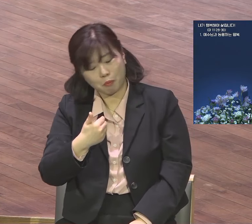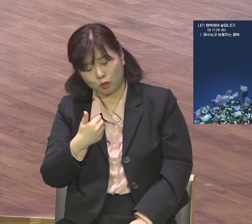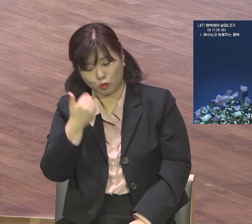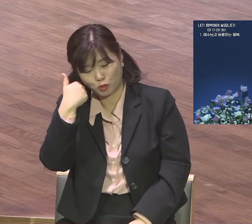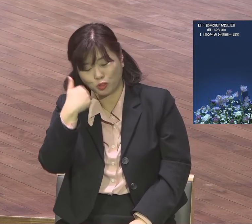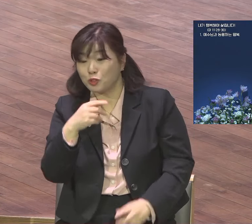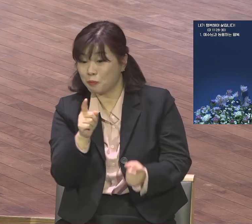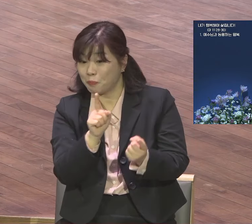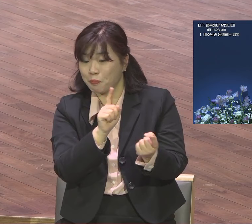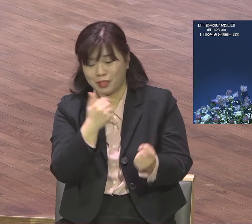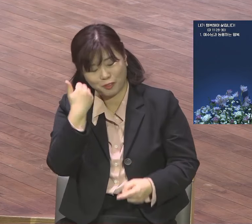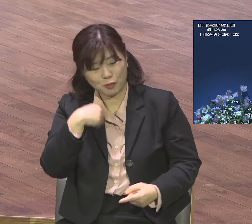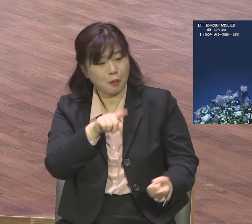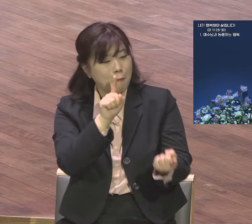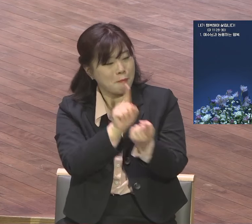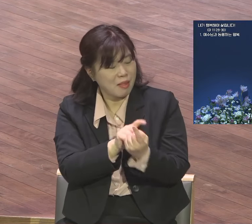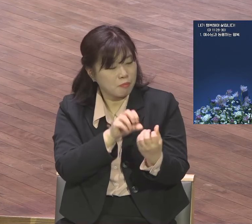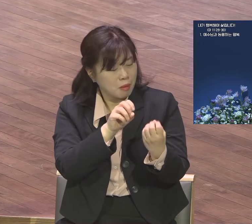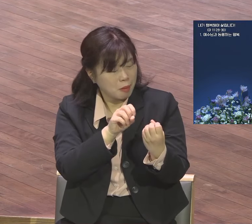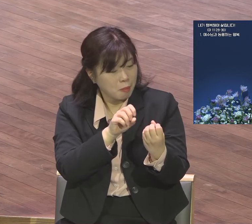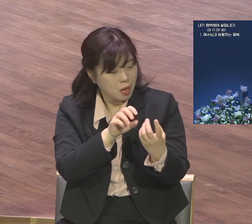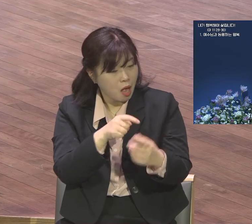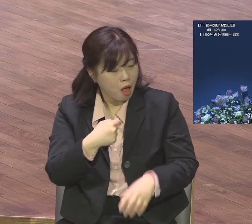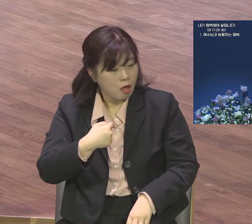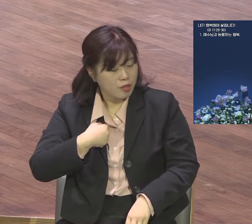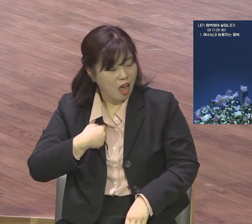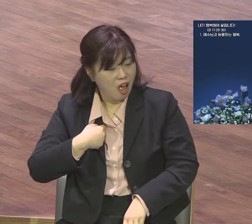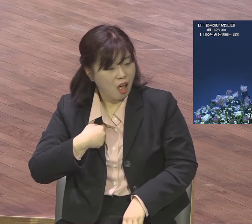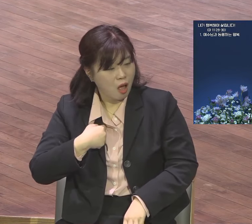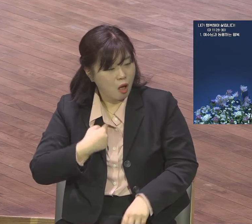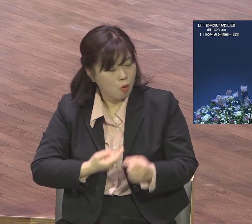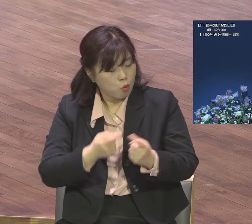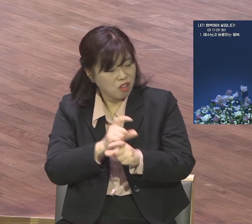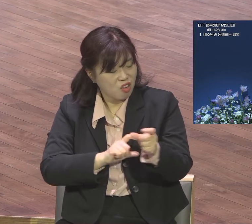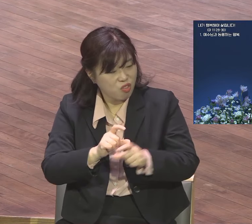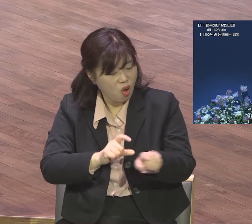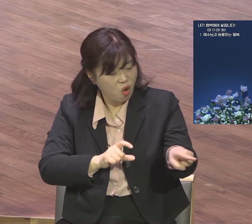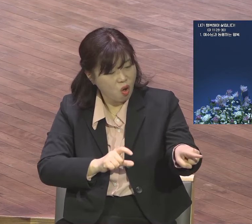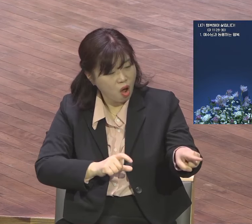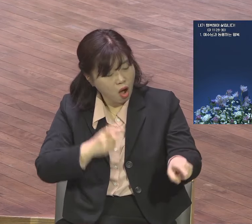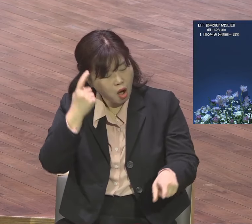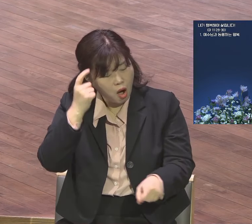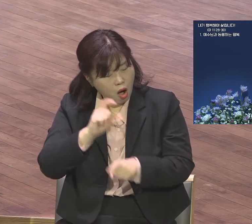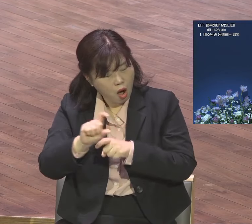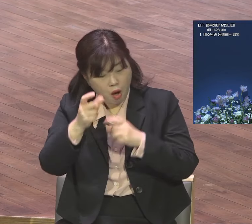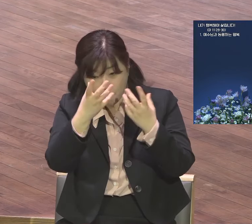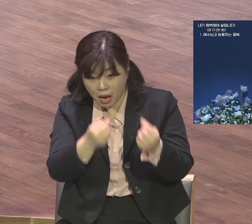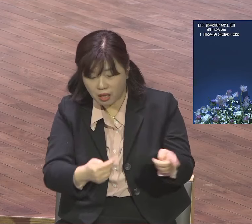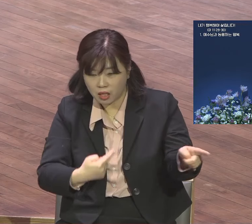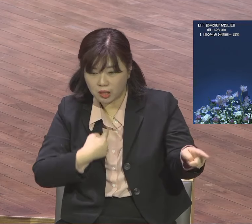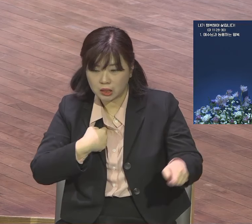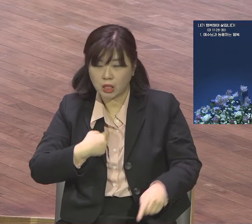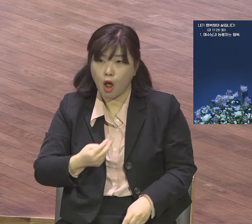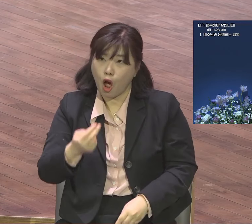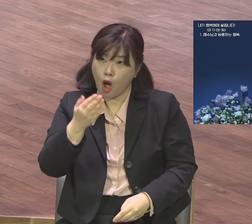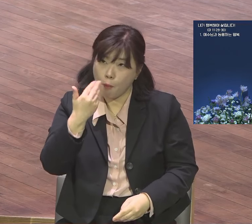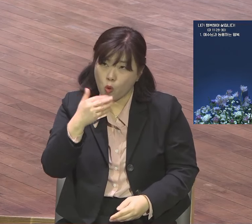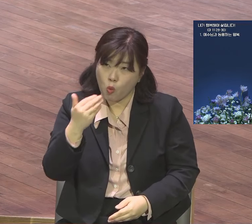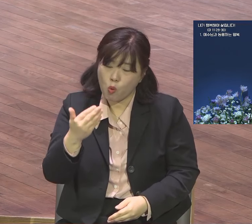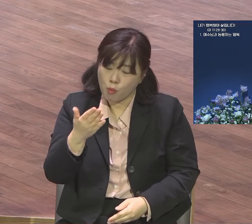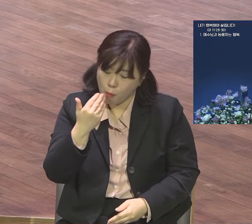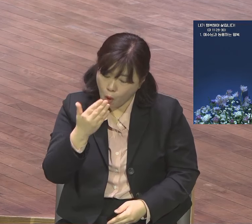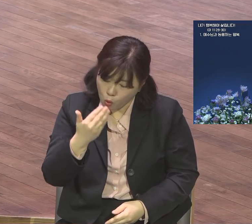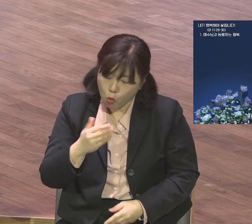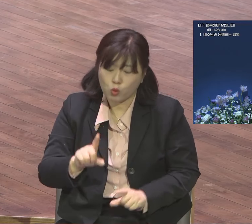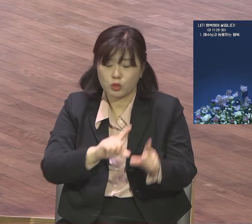몇 배나 더 많은 고민을 하고 있습니다. 생계의 고민, 자신의 미래에 대한 고민,